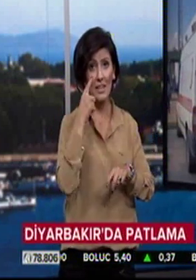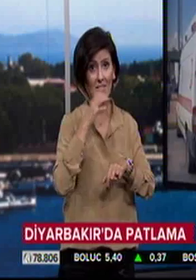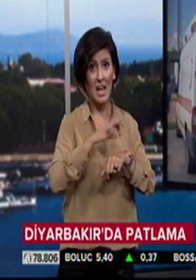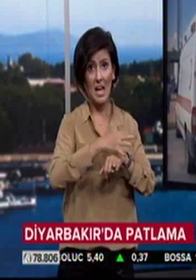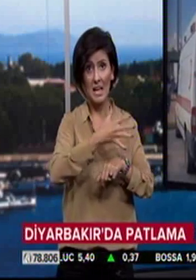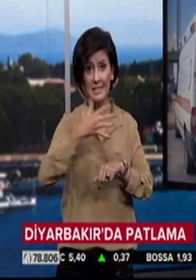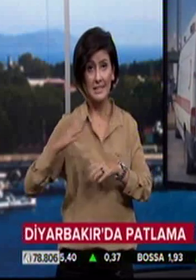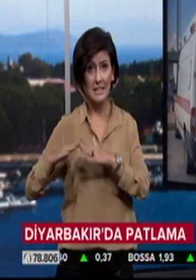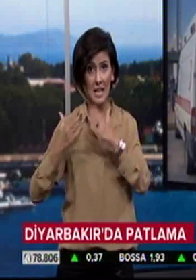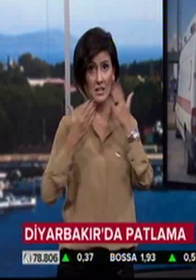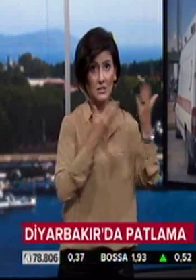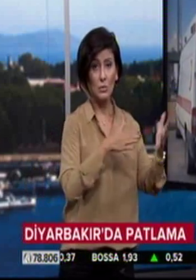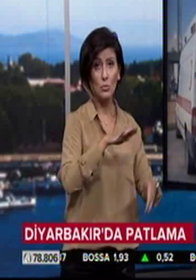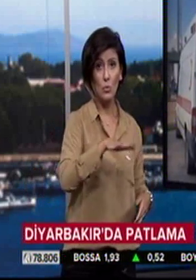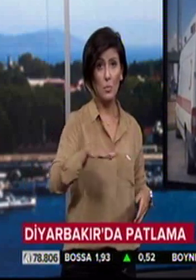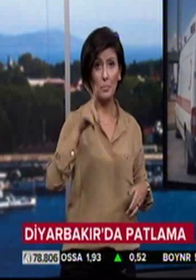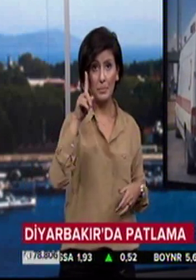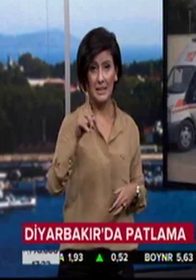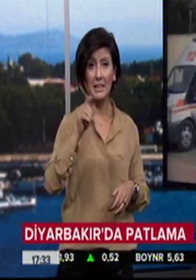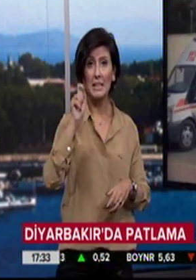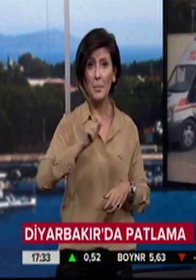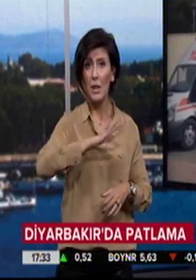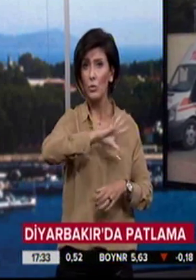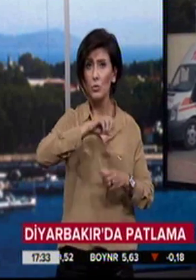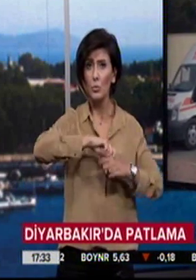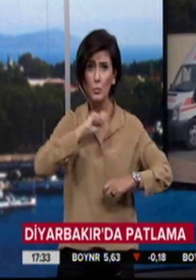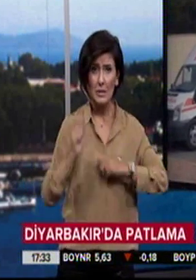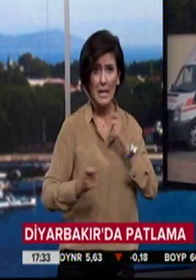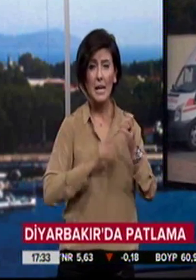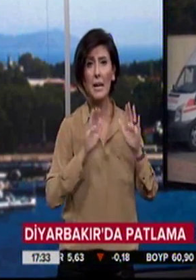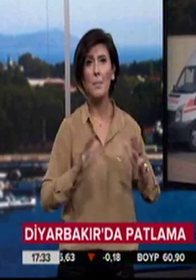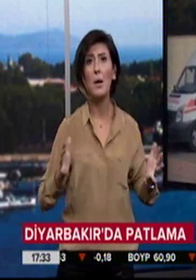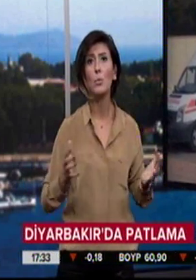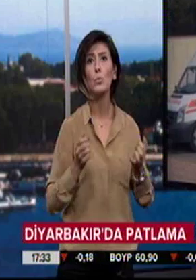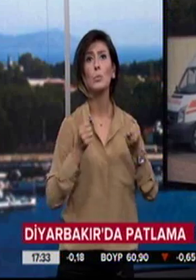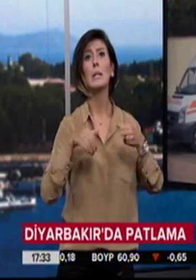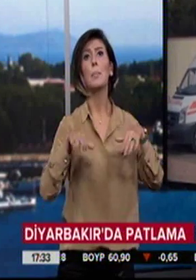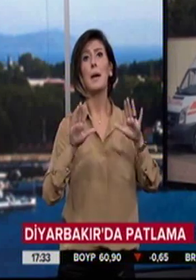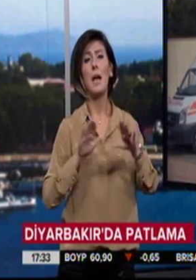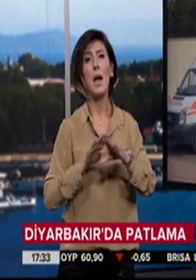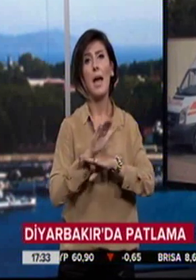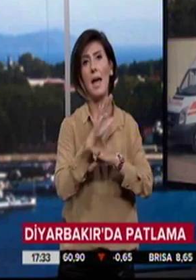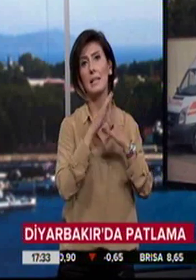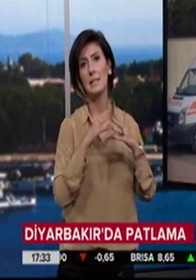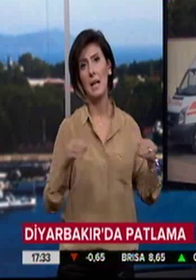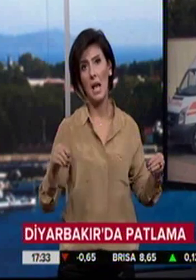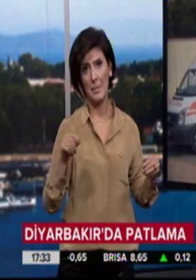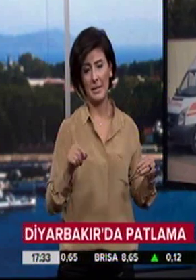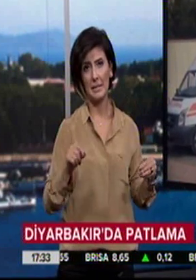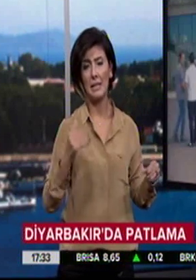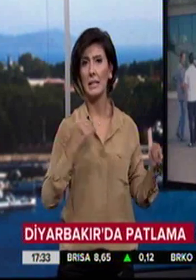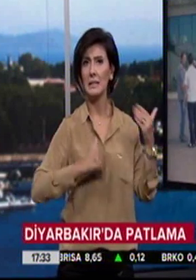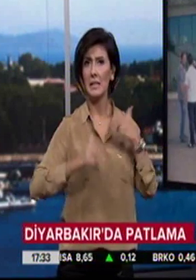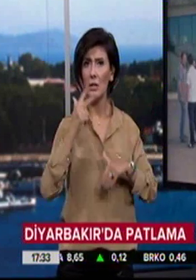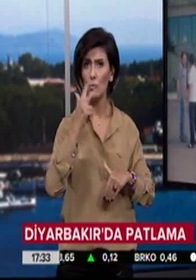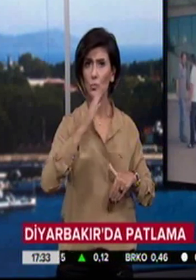ilçe devlet hastanesine kaldırılan çocuklardan biri yapılan tüm müdahalelere rağmen kurtarılamayarak hayatını